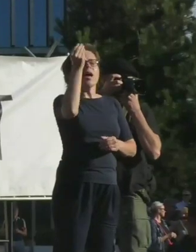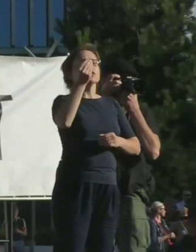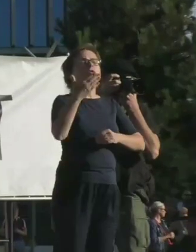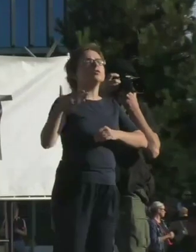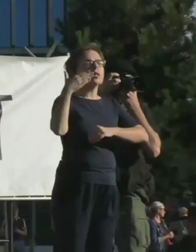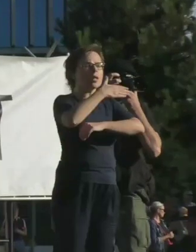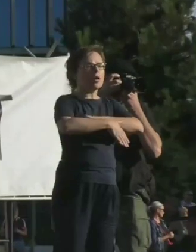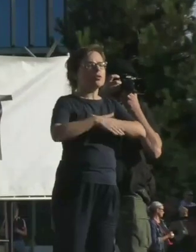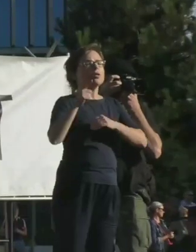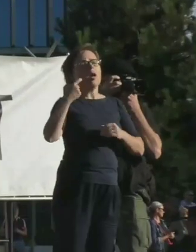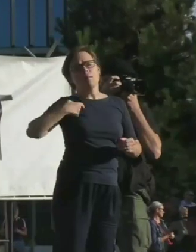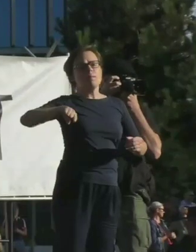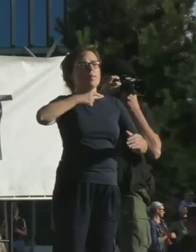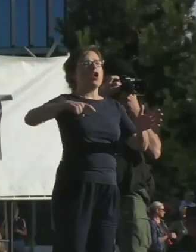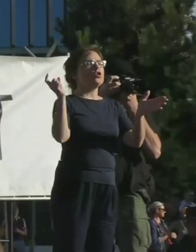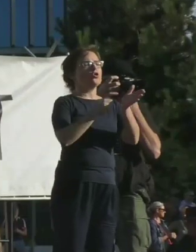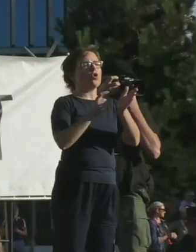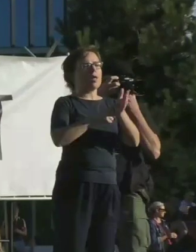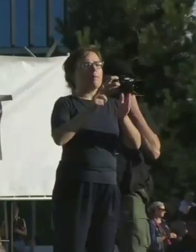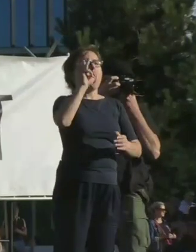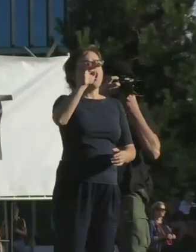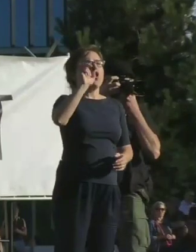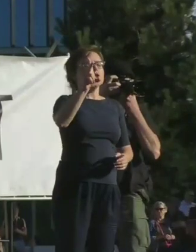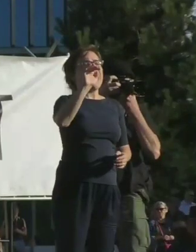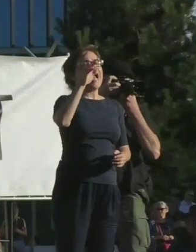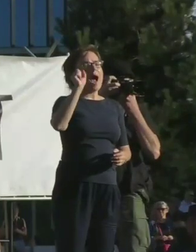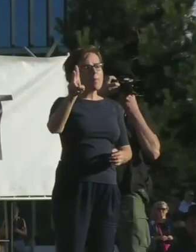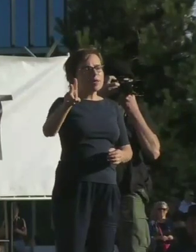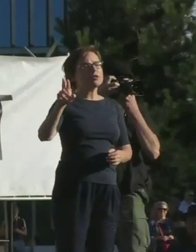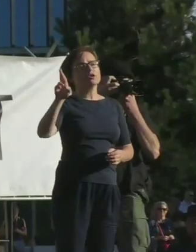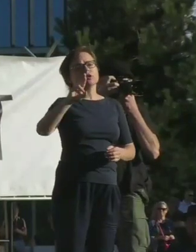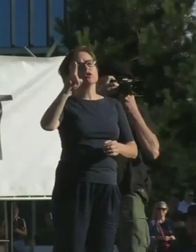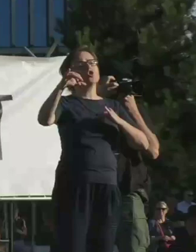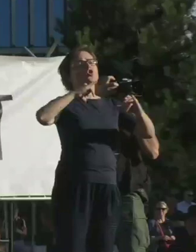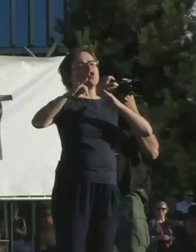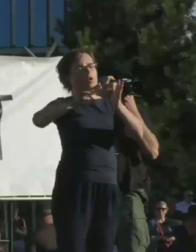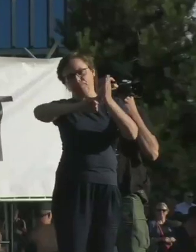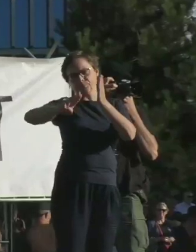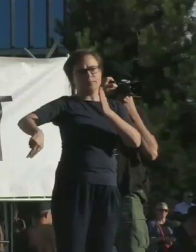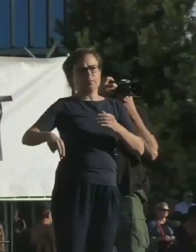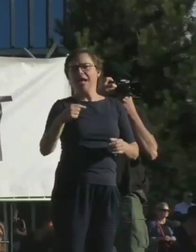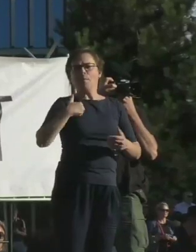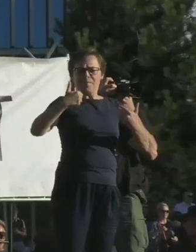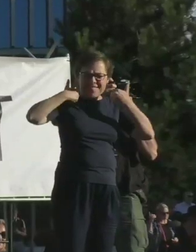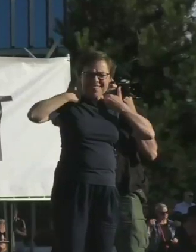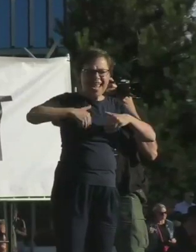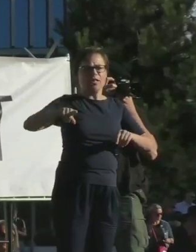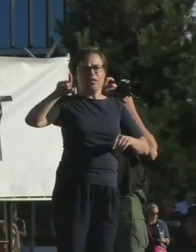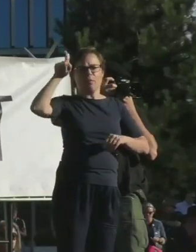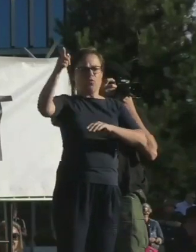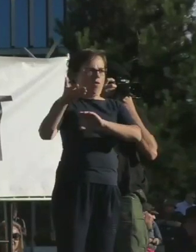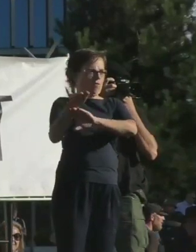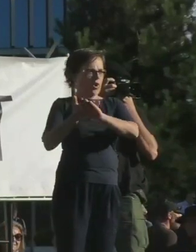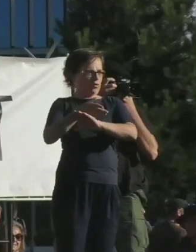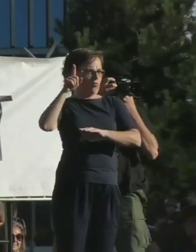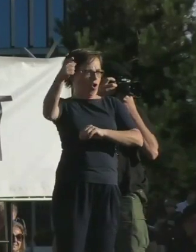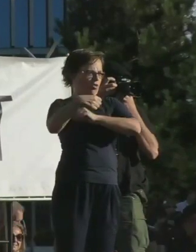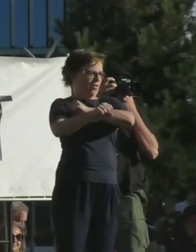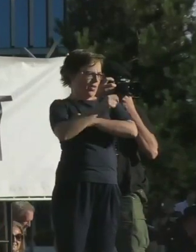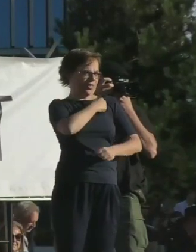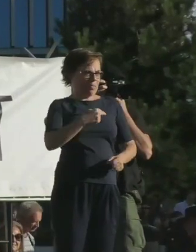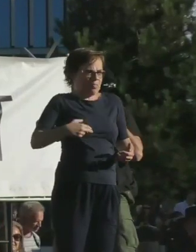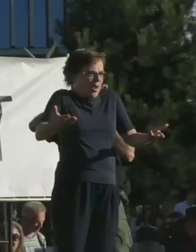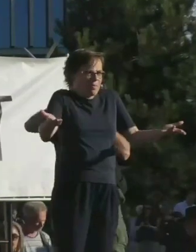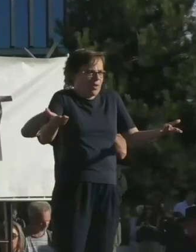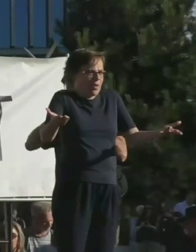A na koniec żądamy dymisji Kosiniaka-Kamysza. Nie chcemy tego hipokryty wicepremiera. Co